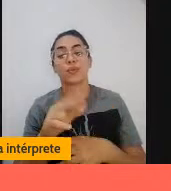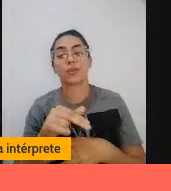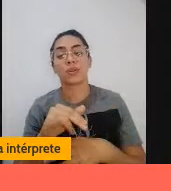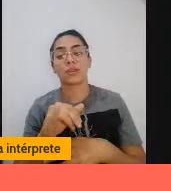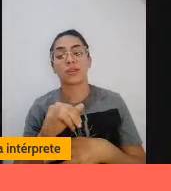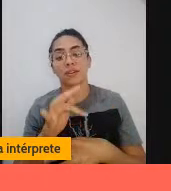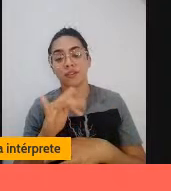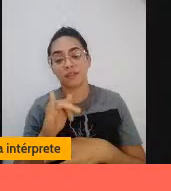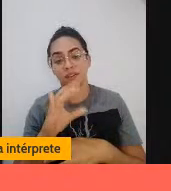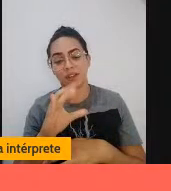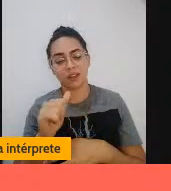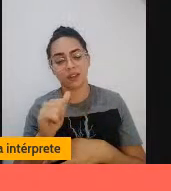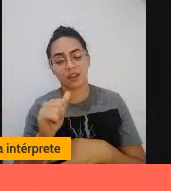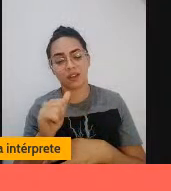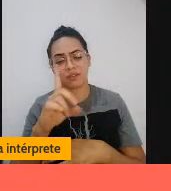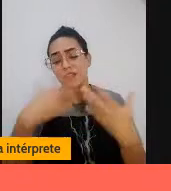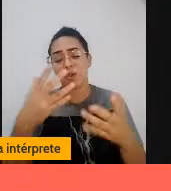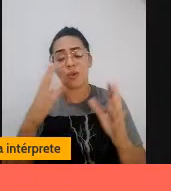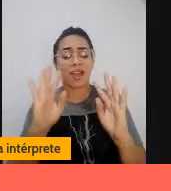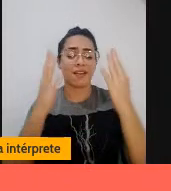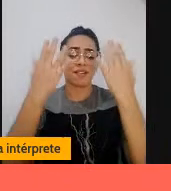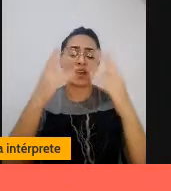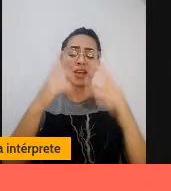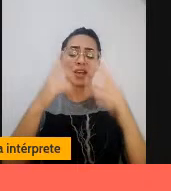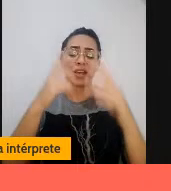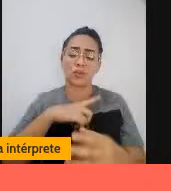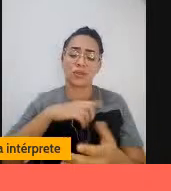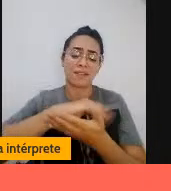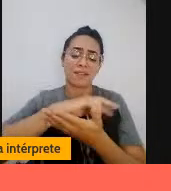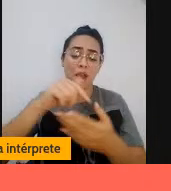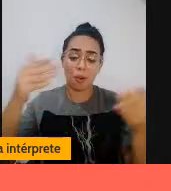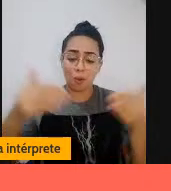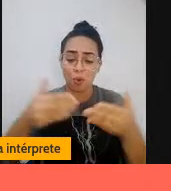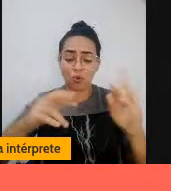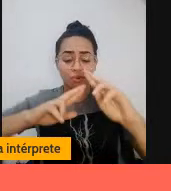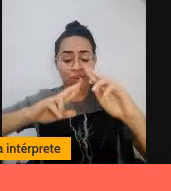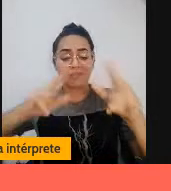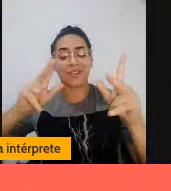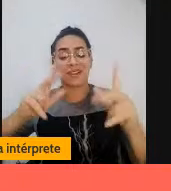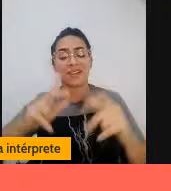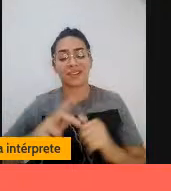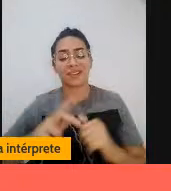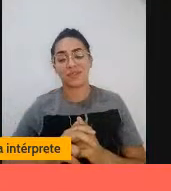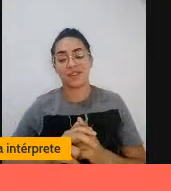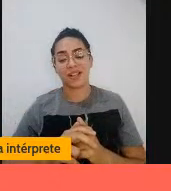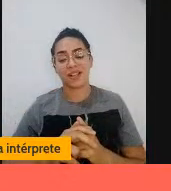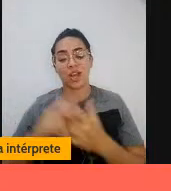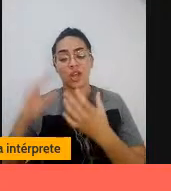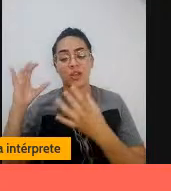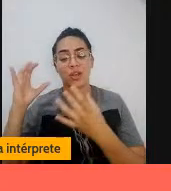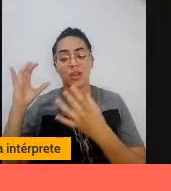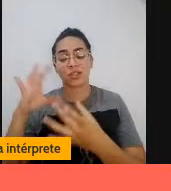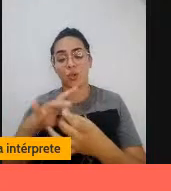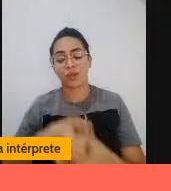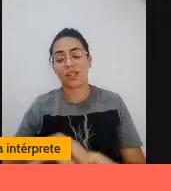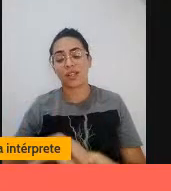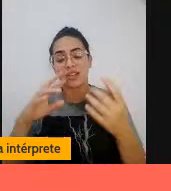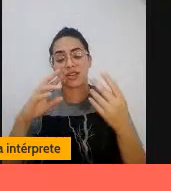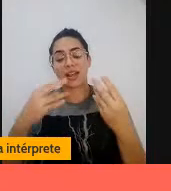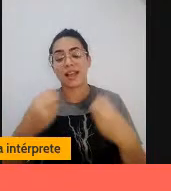temos vários, mas eu acho que há um diferencial nisso. Nesse contexto difícil, essa